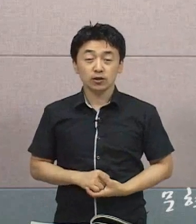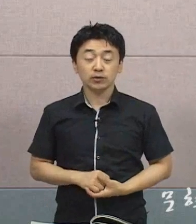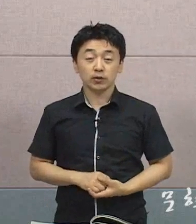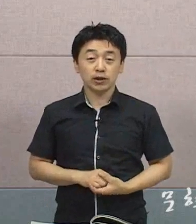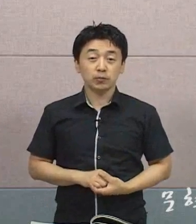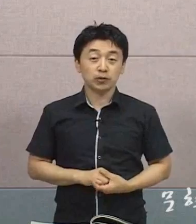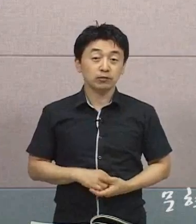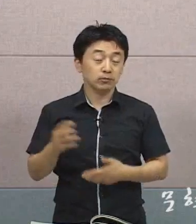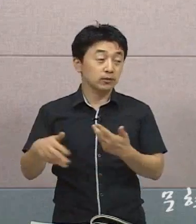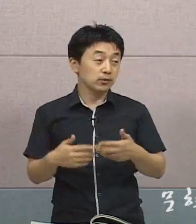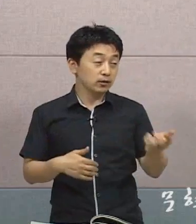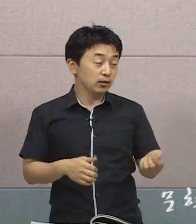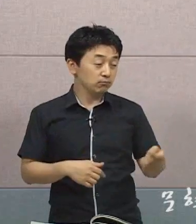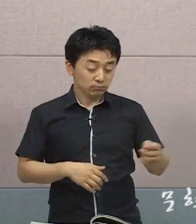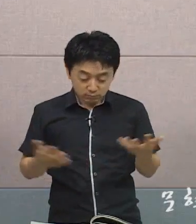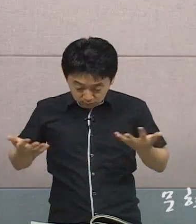없으세요. 왜냐하면 보세요. 했는데,